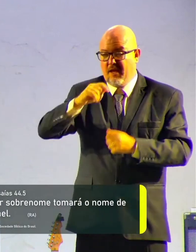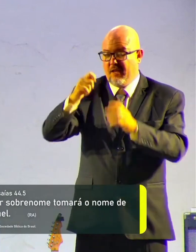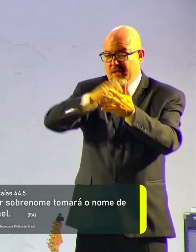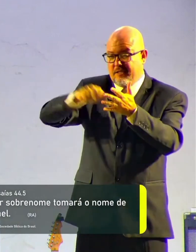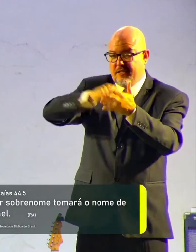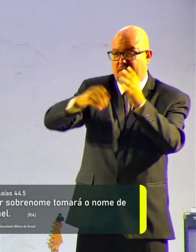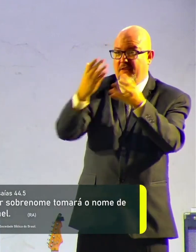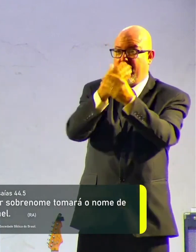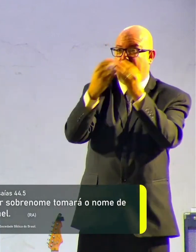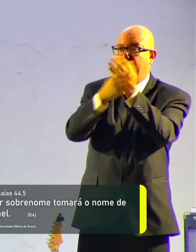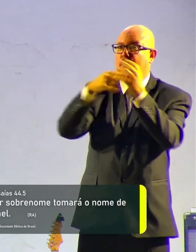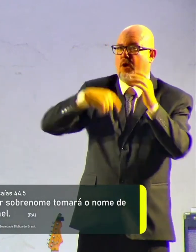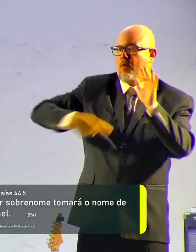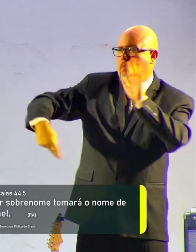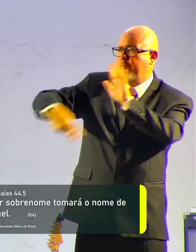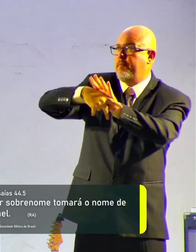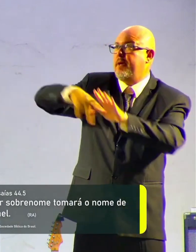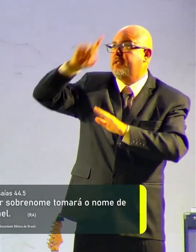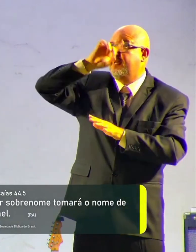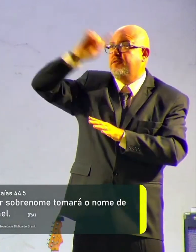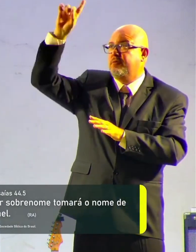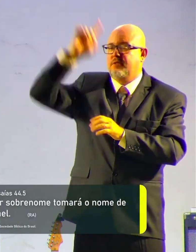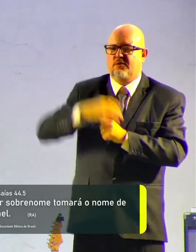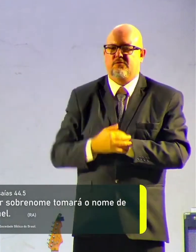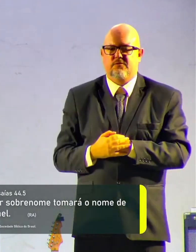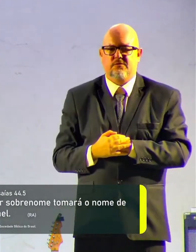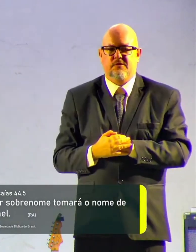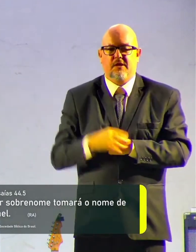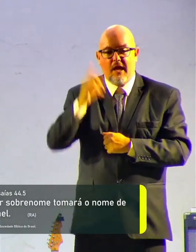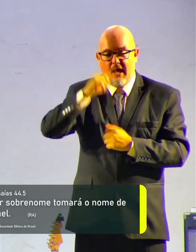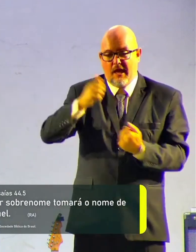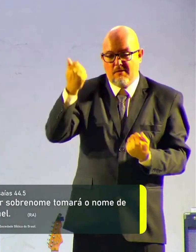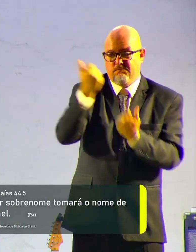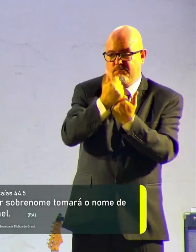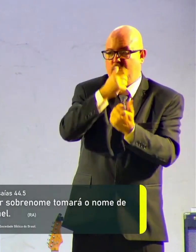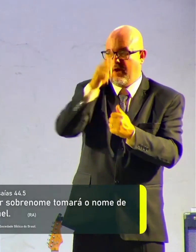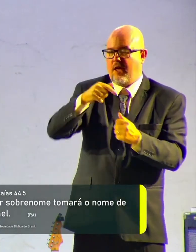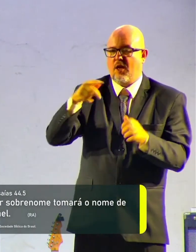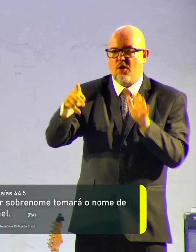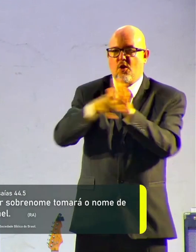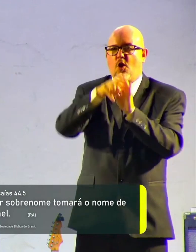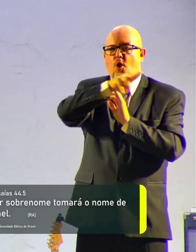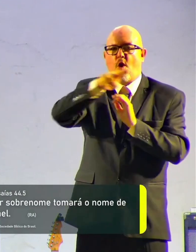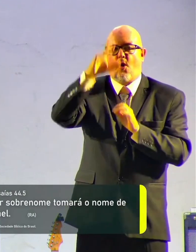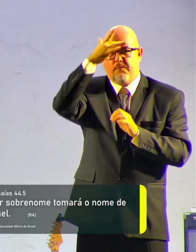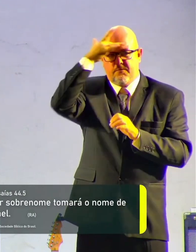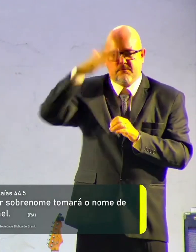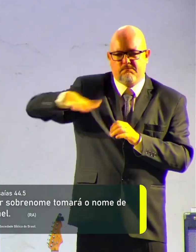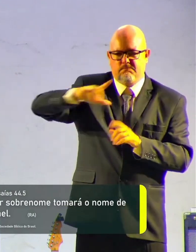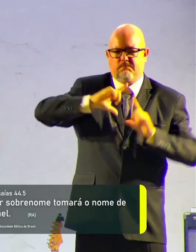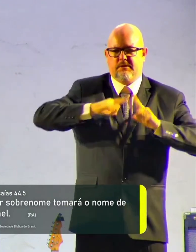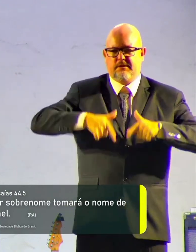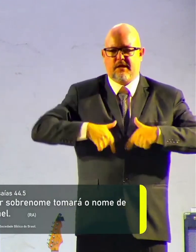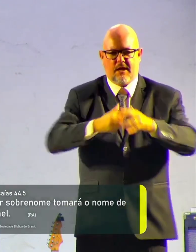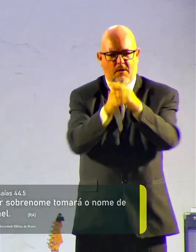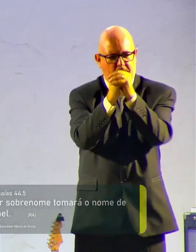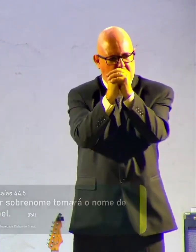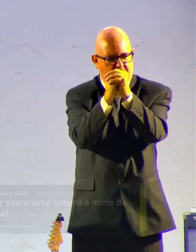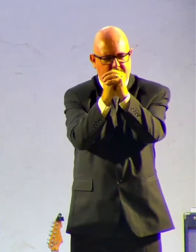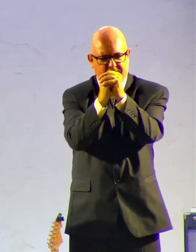mão: eu sou do Senhor. E por sobrenome tomará o nome de Israel. Amém.